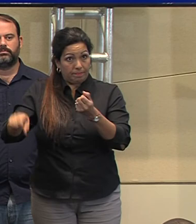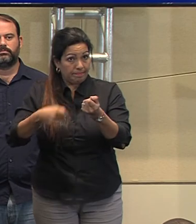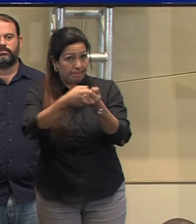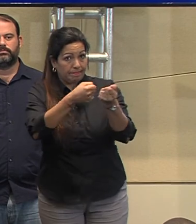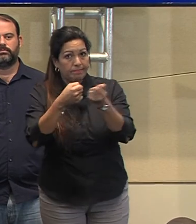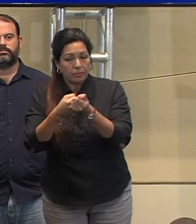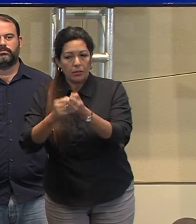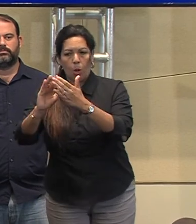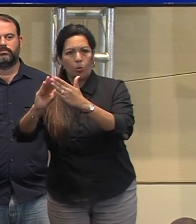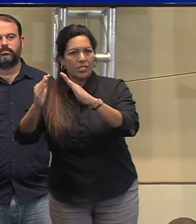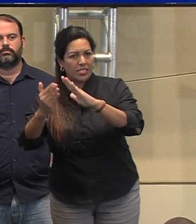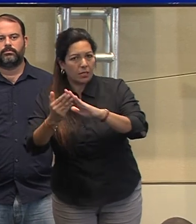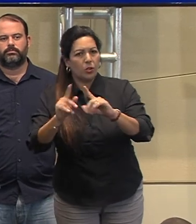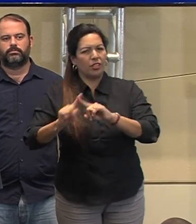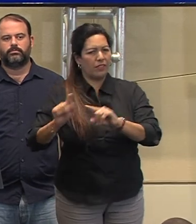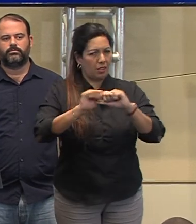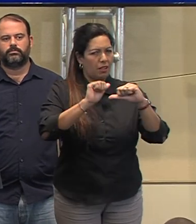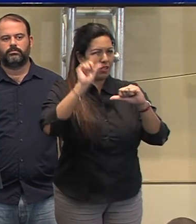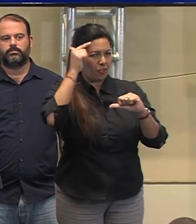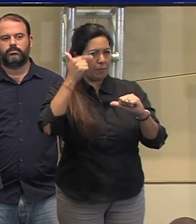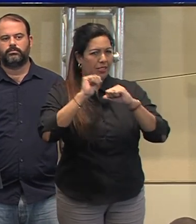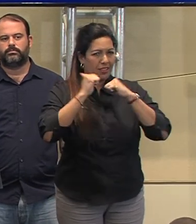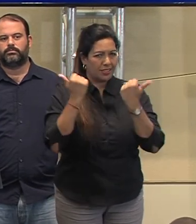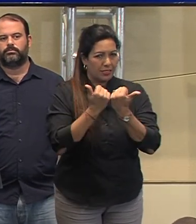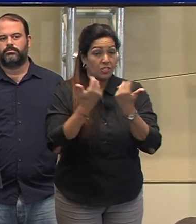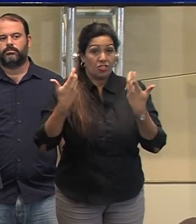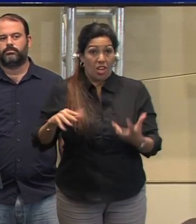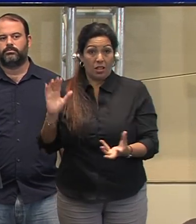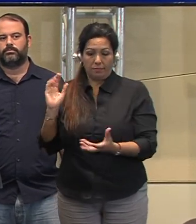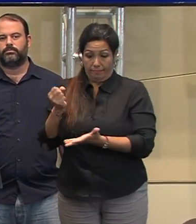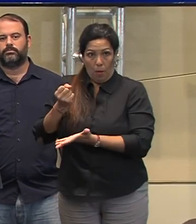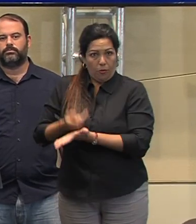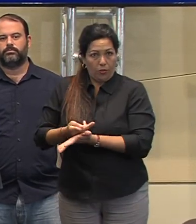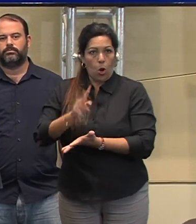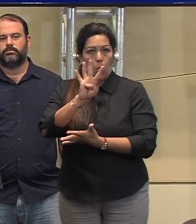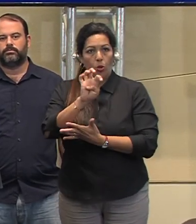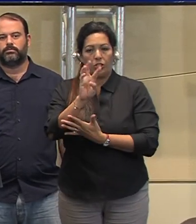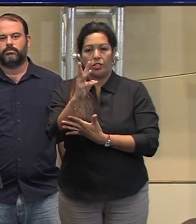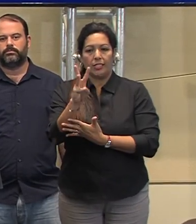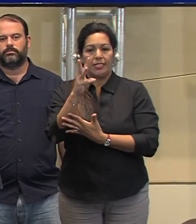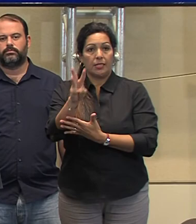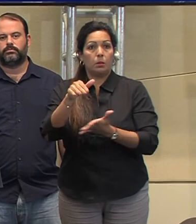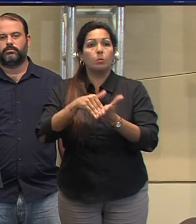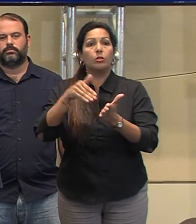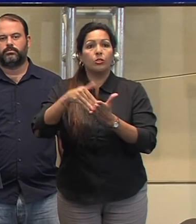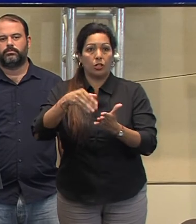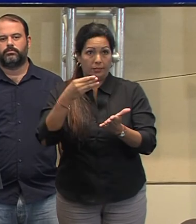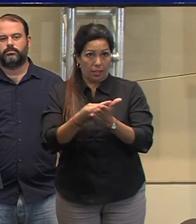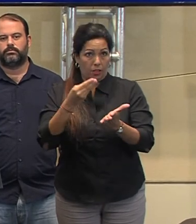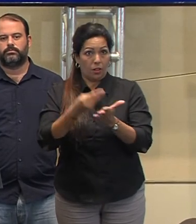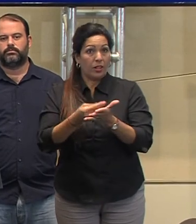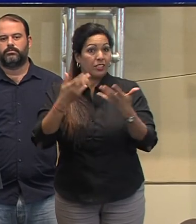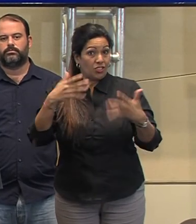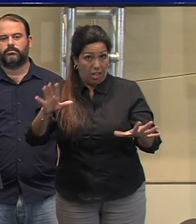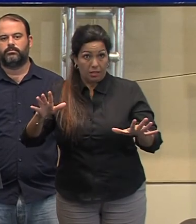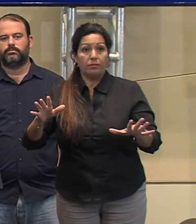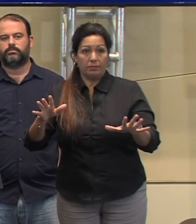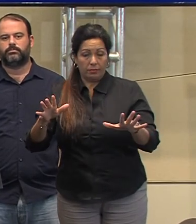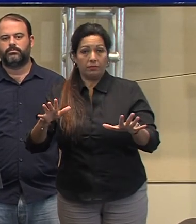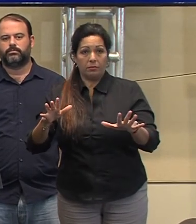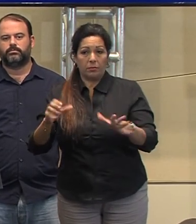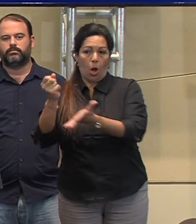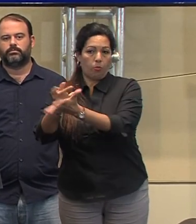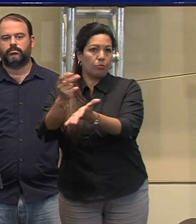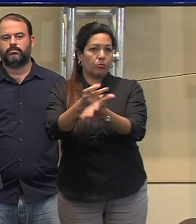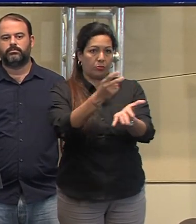gobierno ya le hemos aprobado 416 millones de dólares que están corriendo a través de